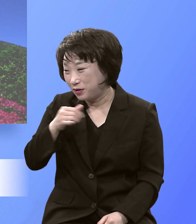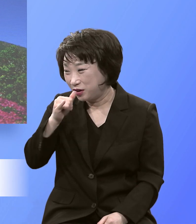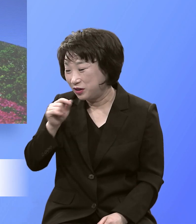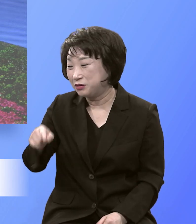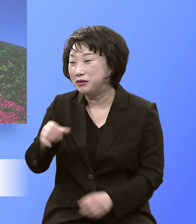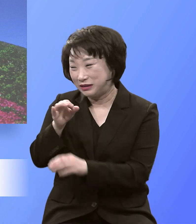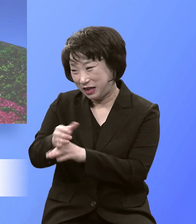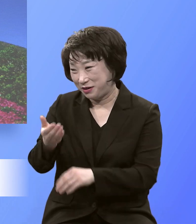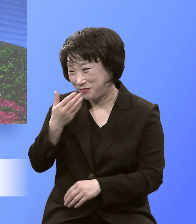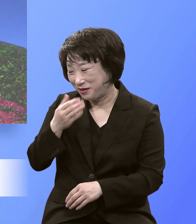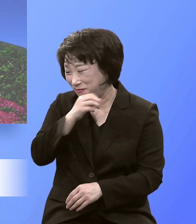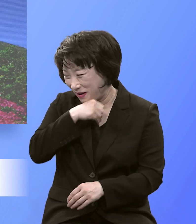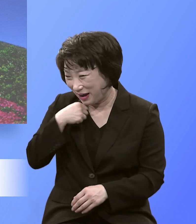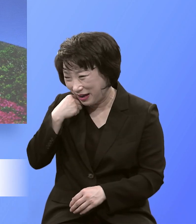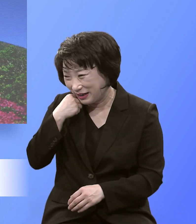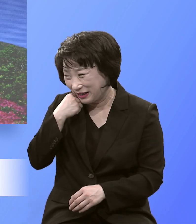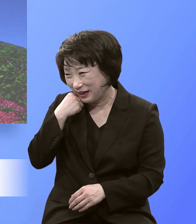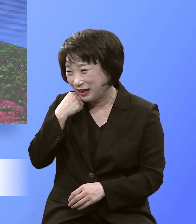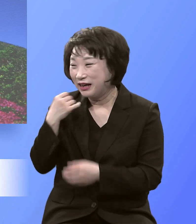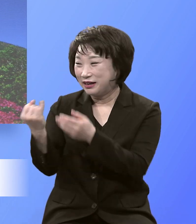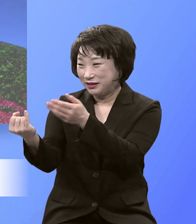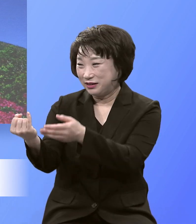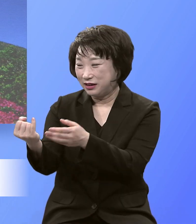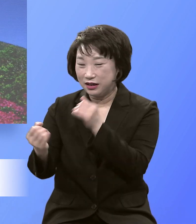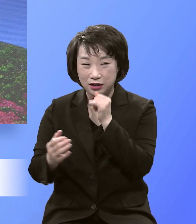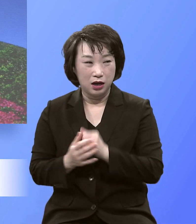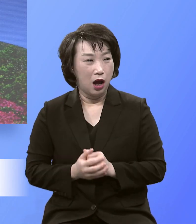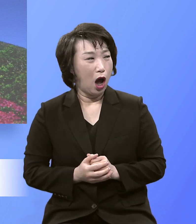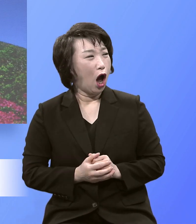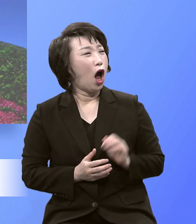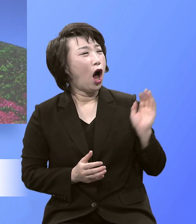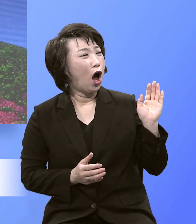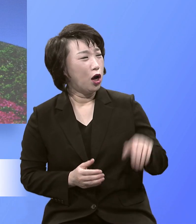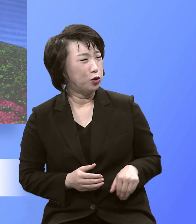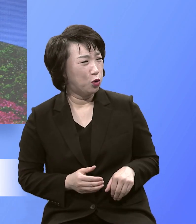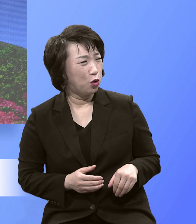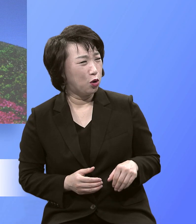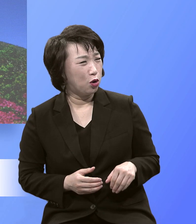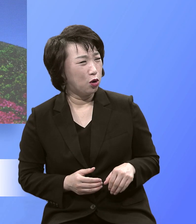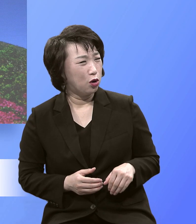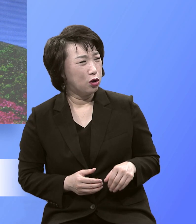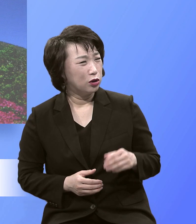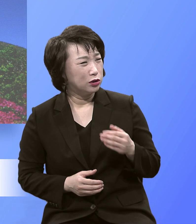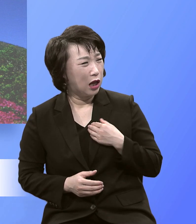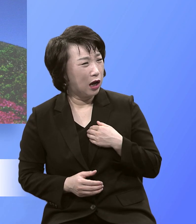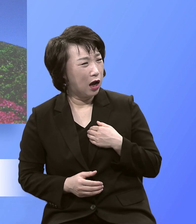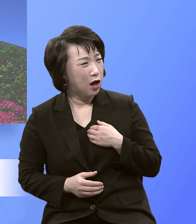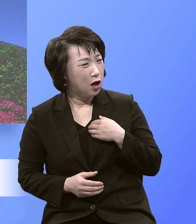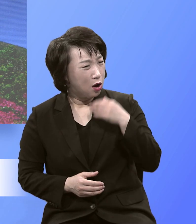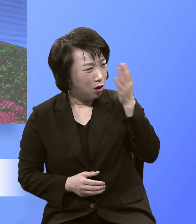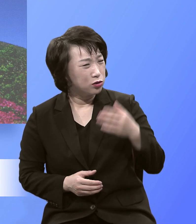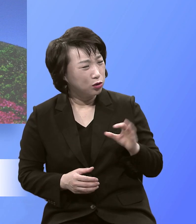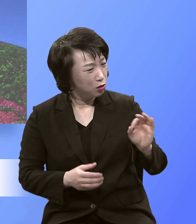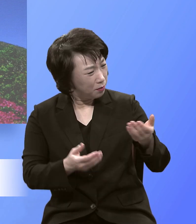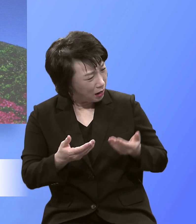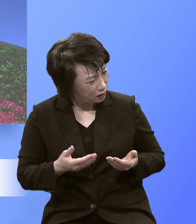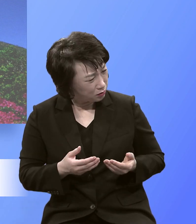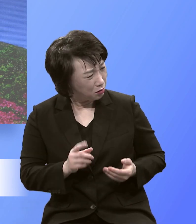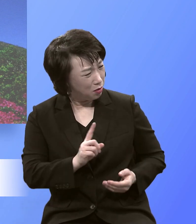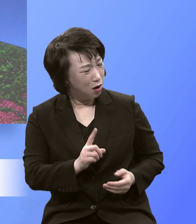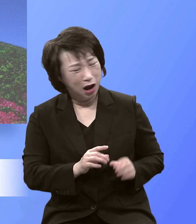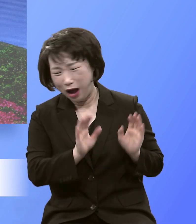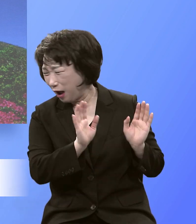있으면 맛있는 거 잡수요 그랬더니 아이고 남의 돈을 그저 받으면